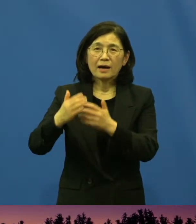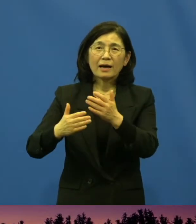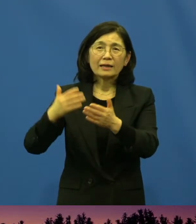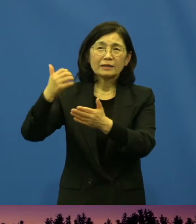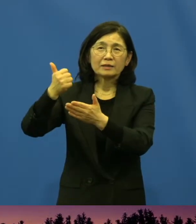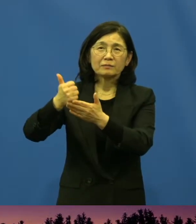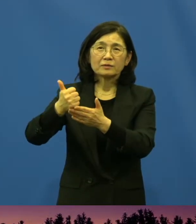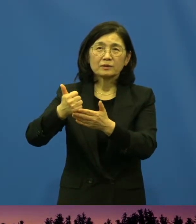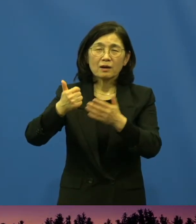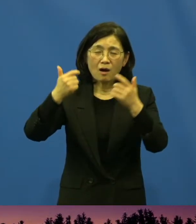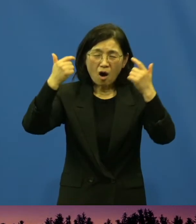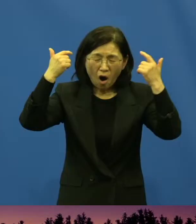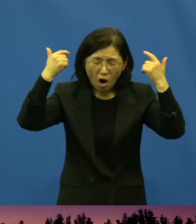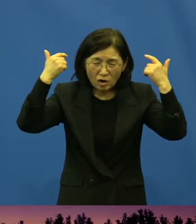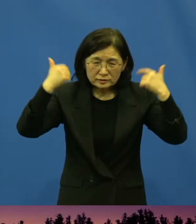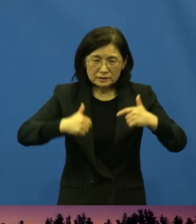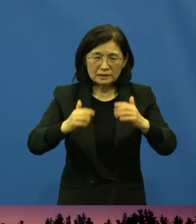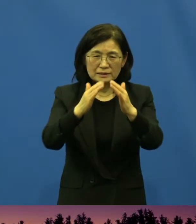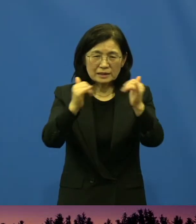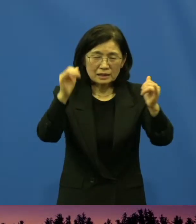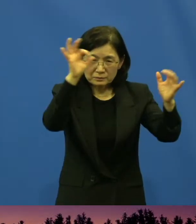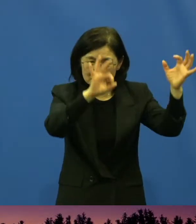언제나 사람을 찾고 계세요.